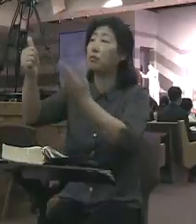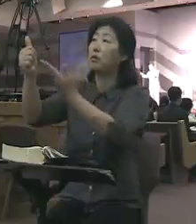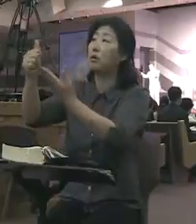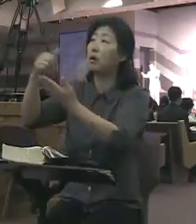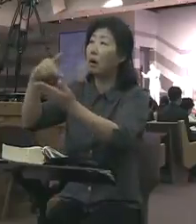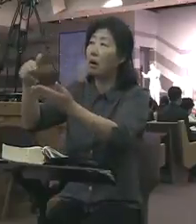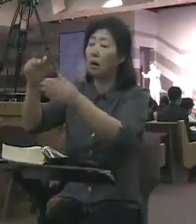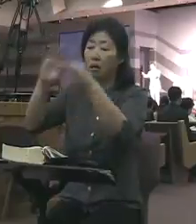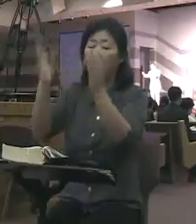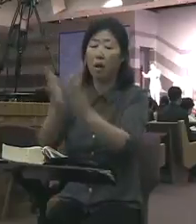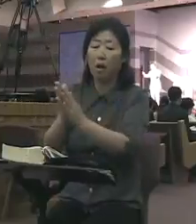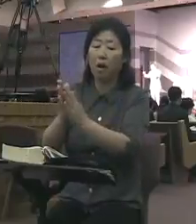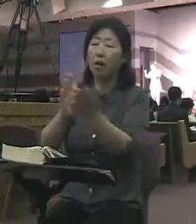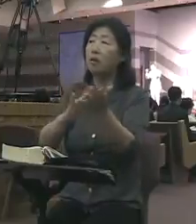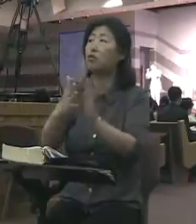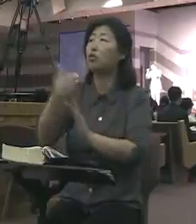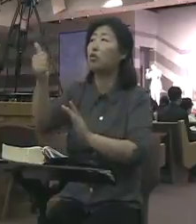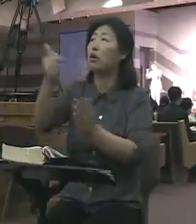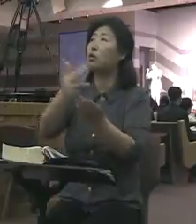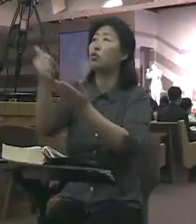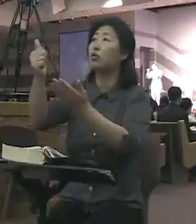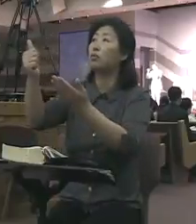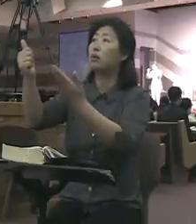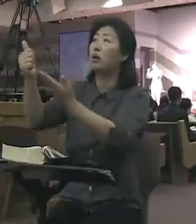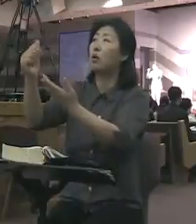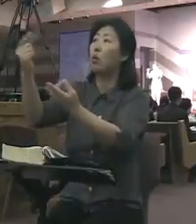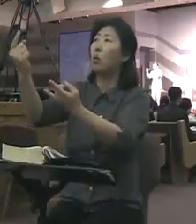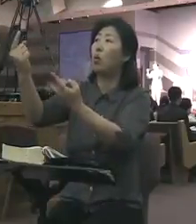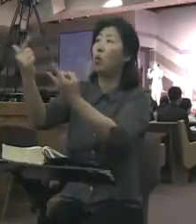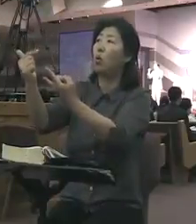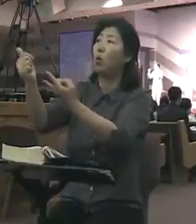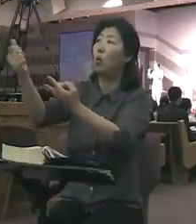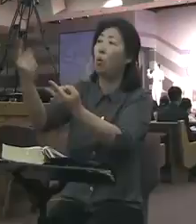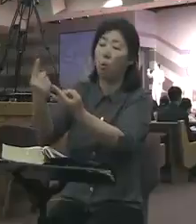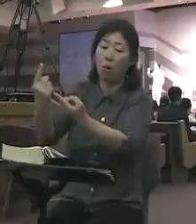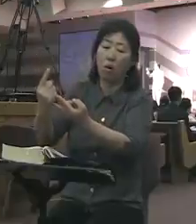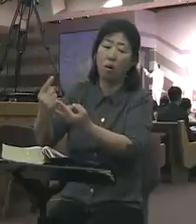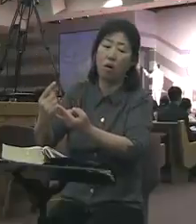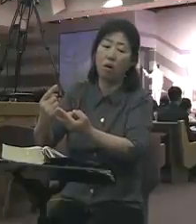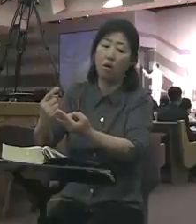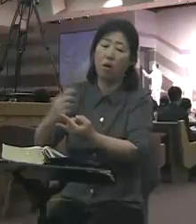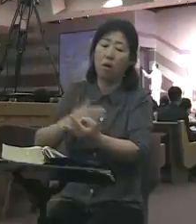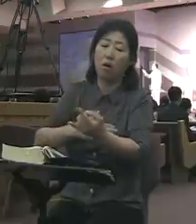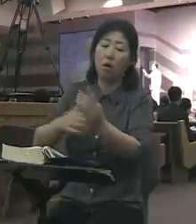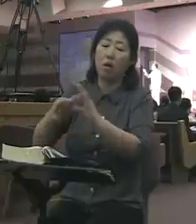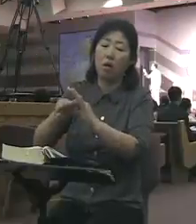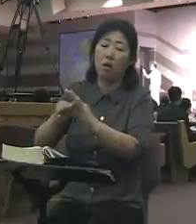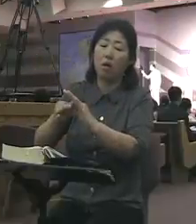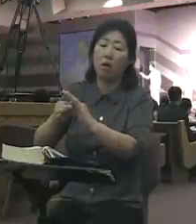오라. 주님께로 와야 돼요. 내게로 와서 나의 멍에를 메고 내게 배우라.